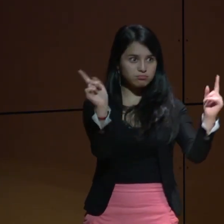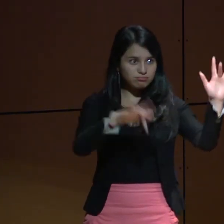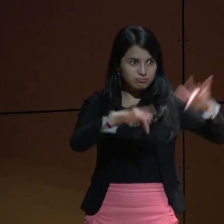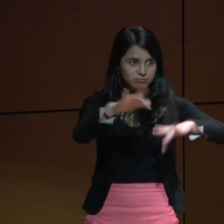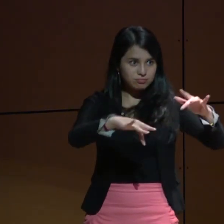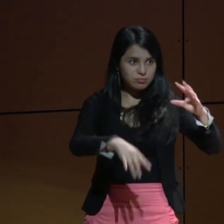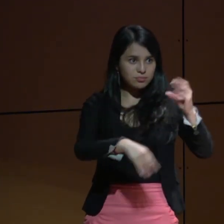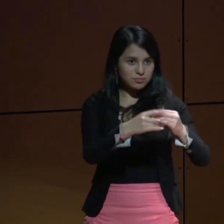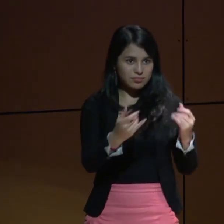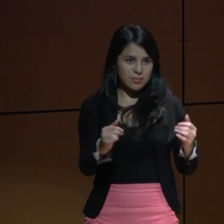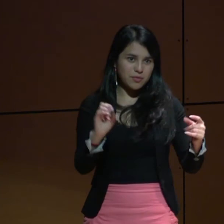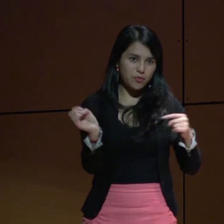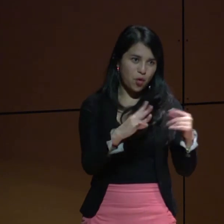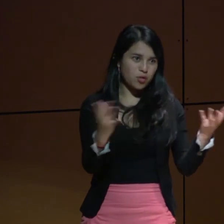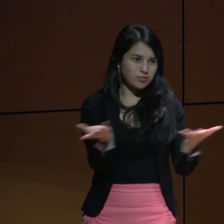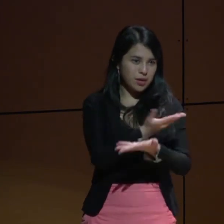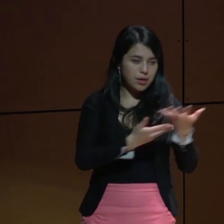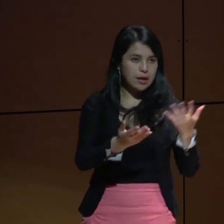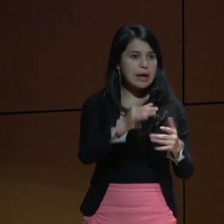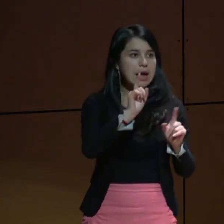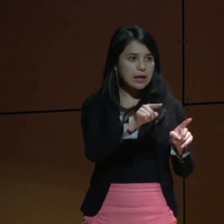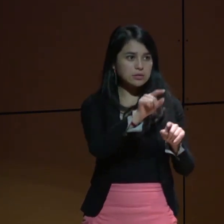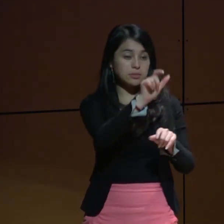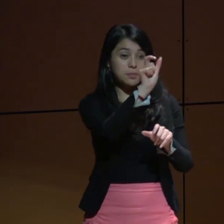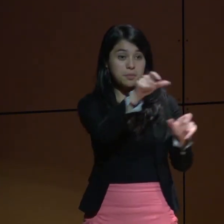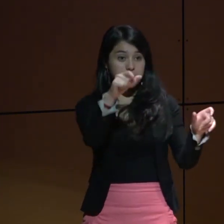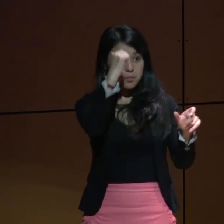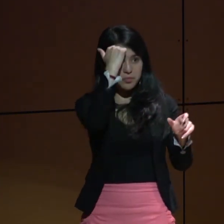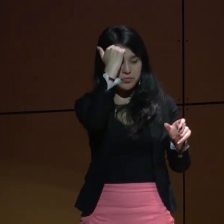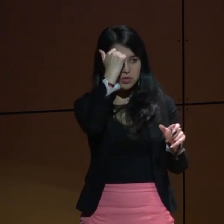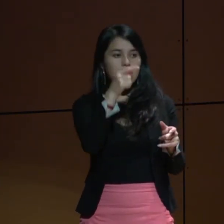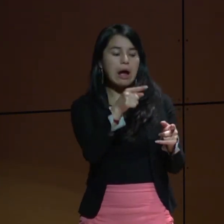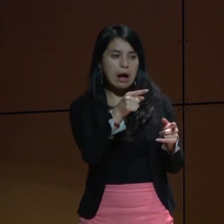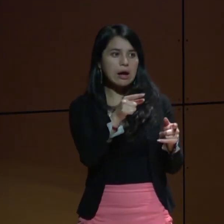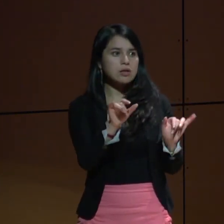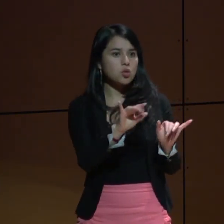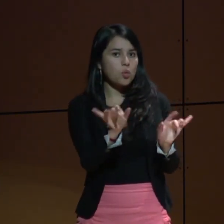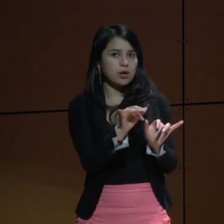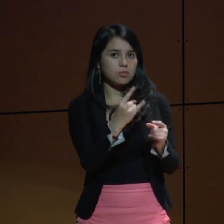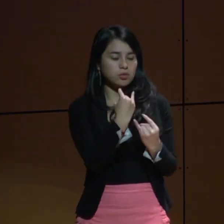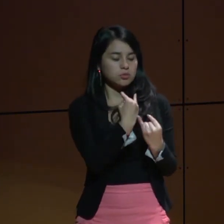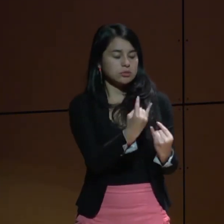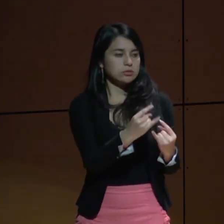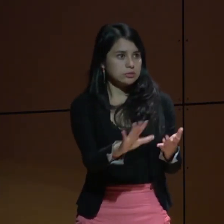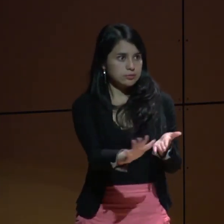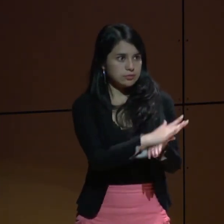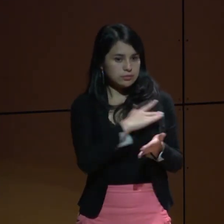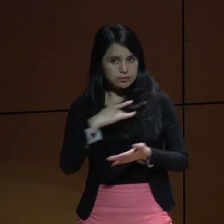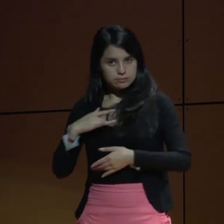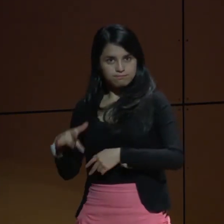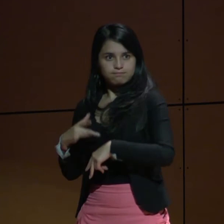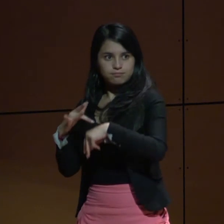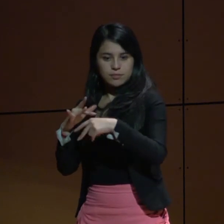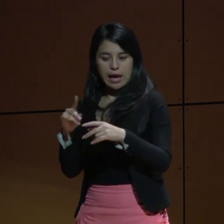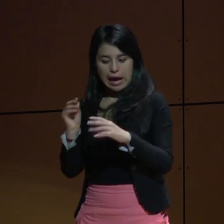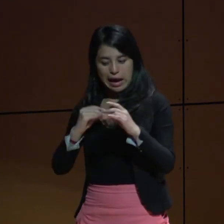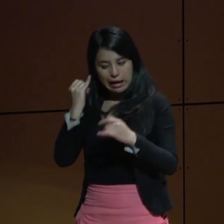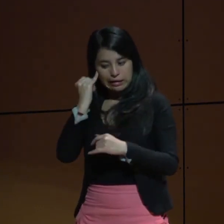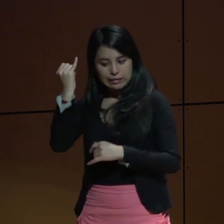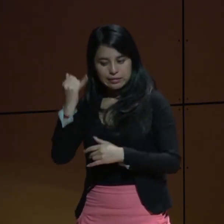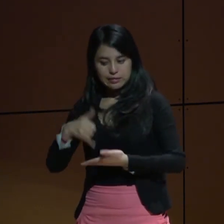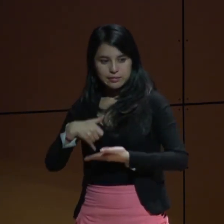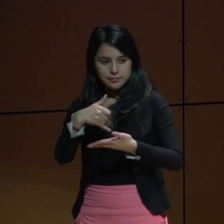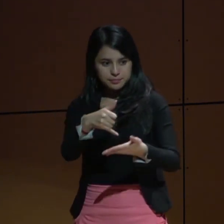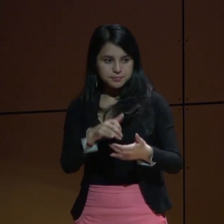acompañan en los conversatorios han sido nuestra fuente de inspiración. para este premio,